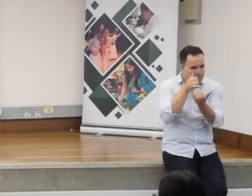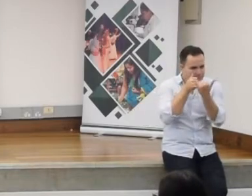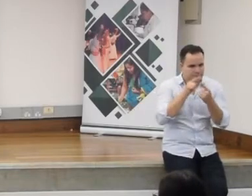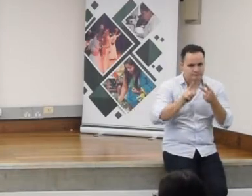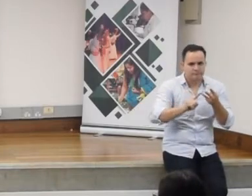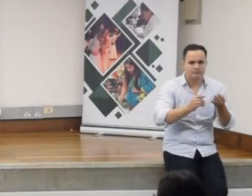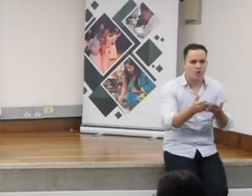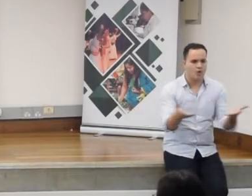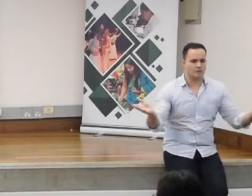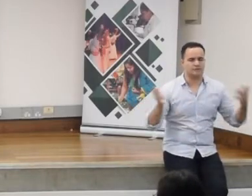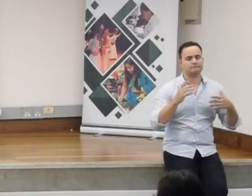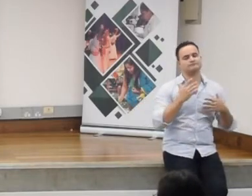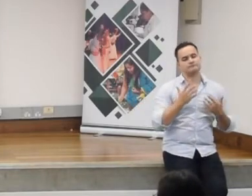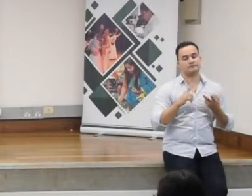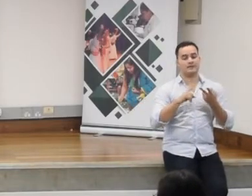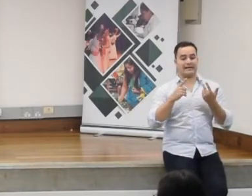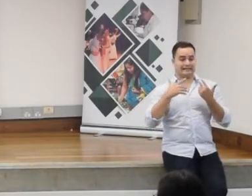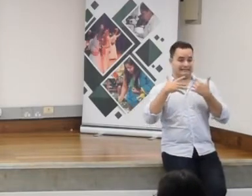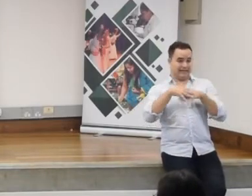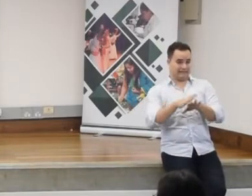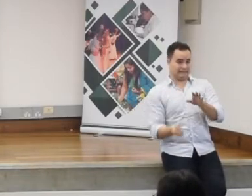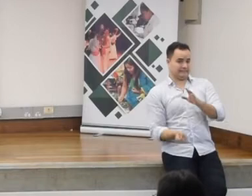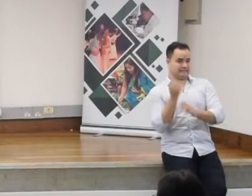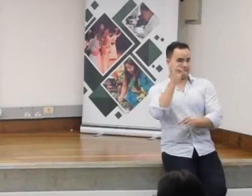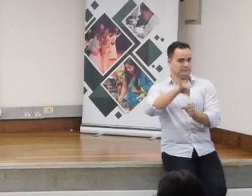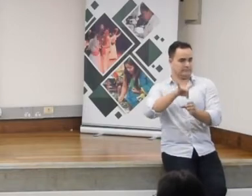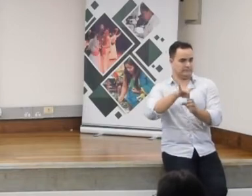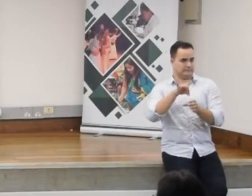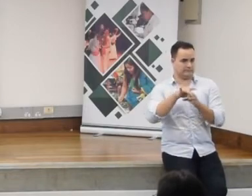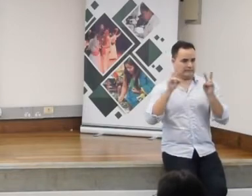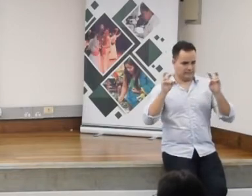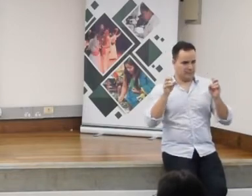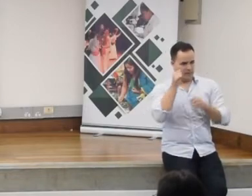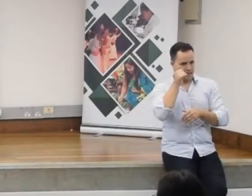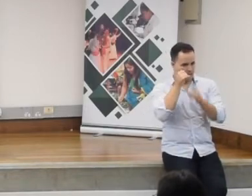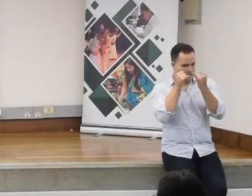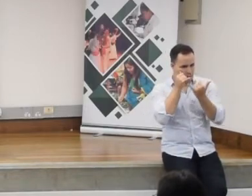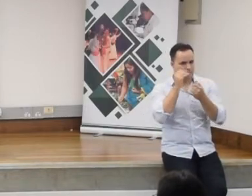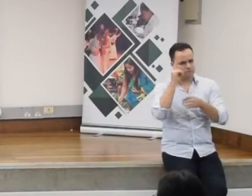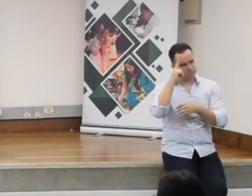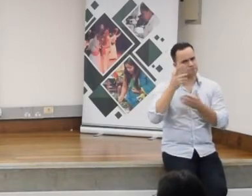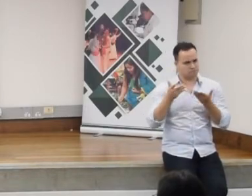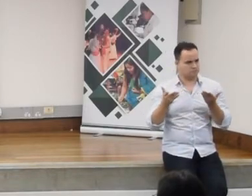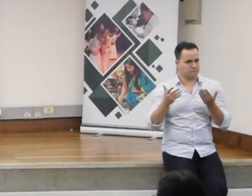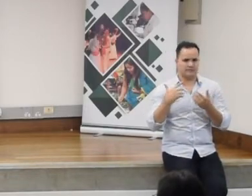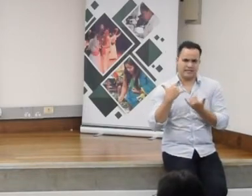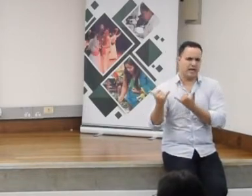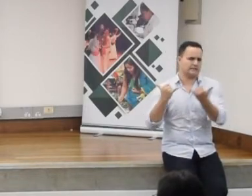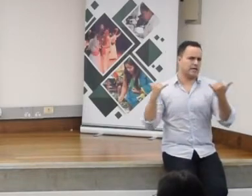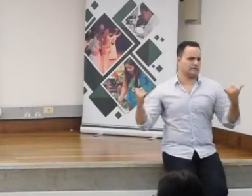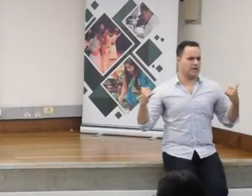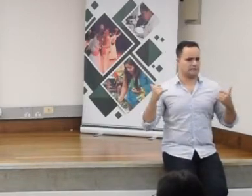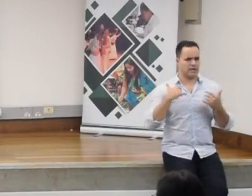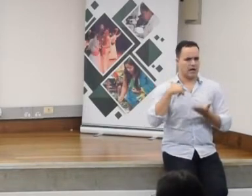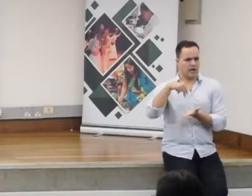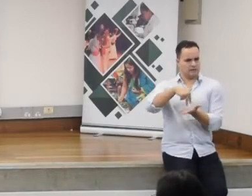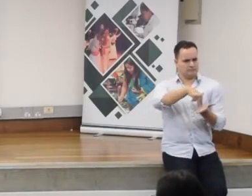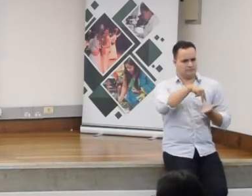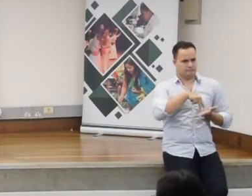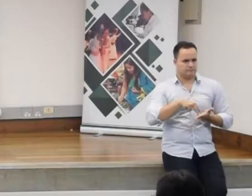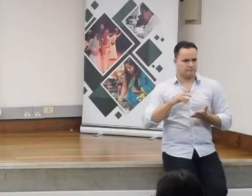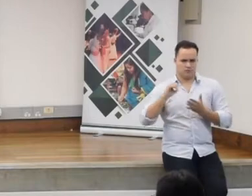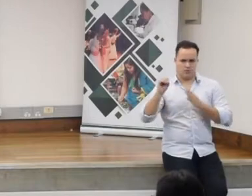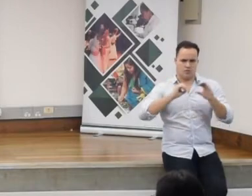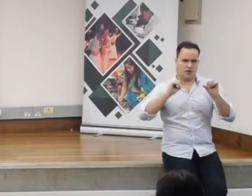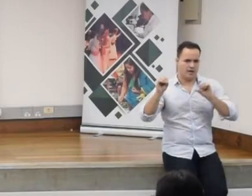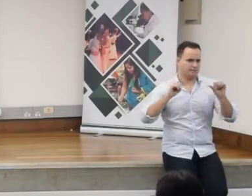de semilleros en diversidad epistémica, porque creemos que ya existen los actores y las actrices pues en